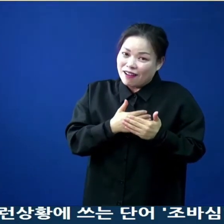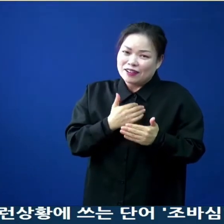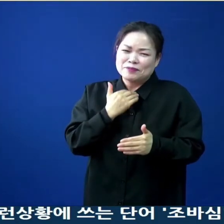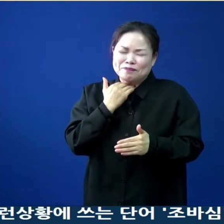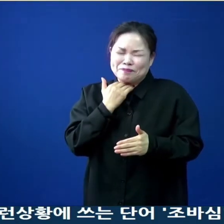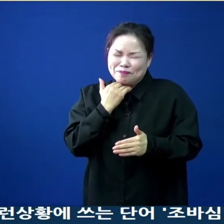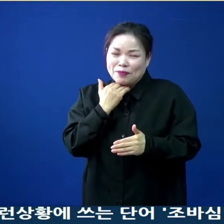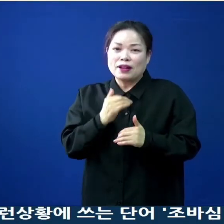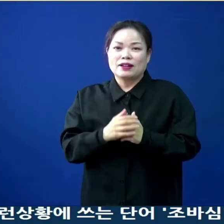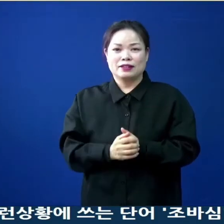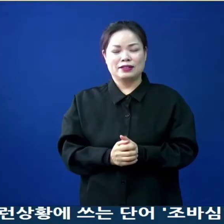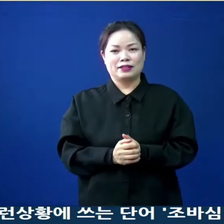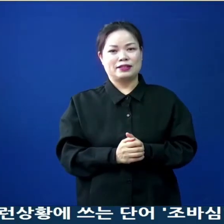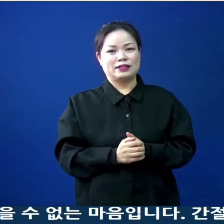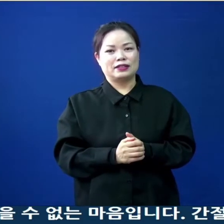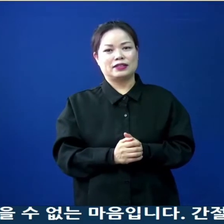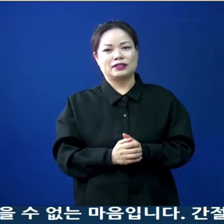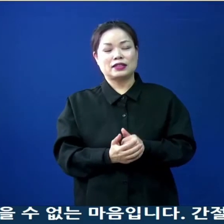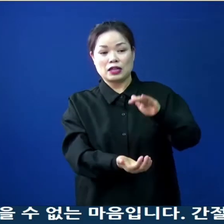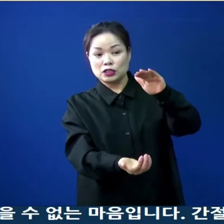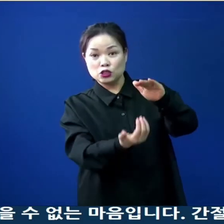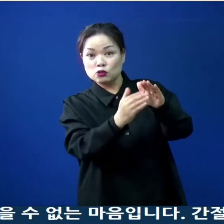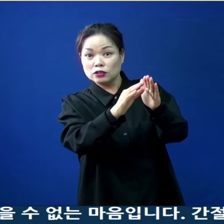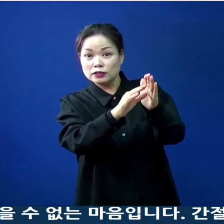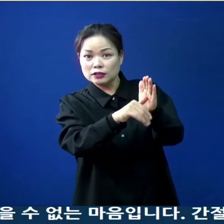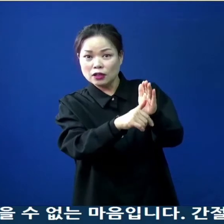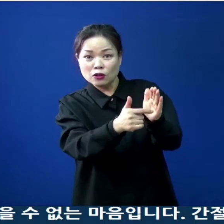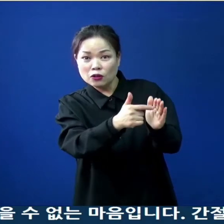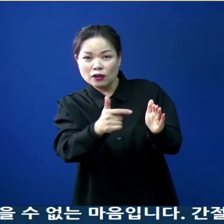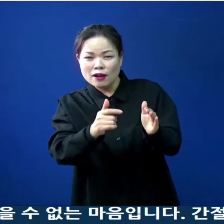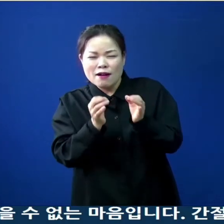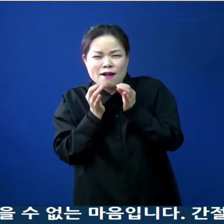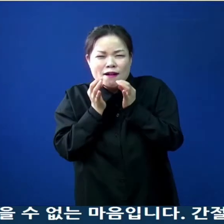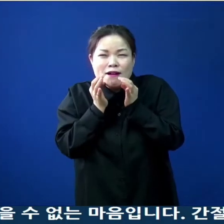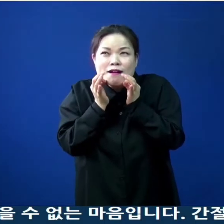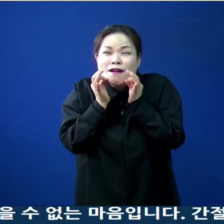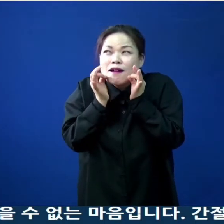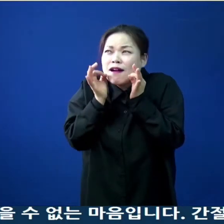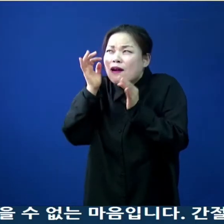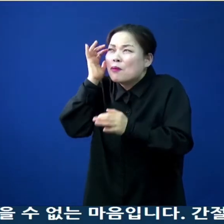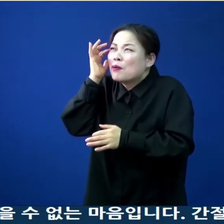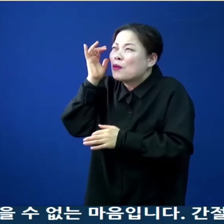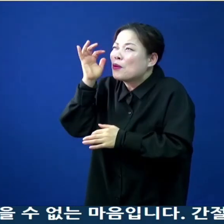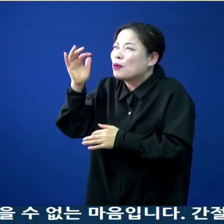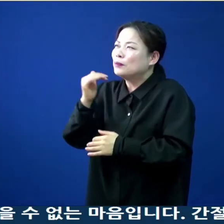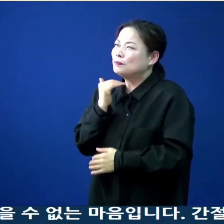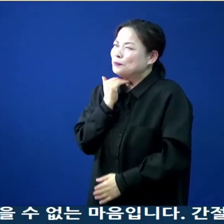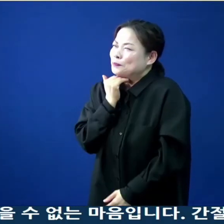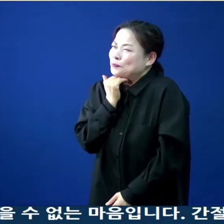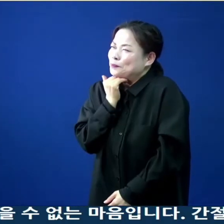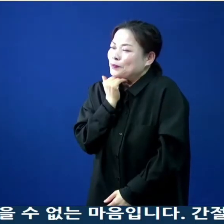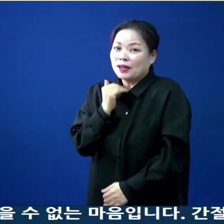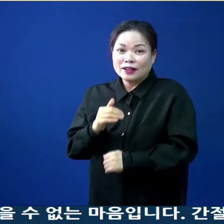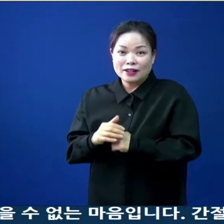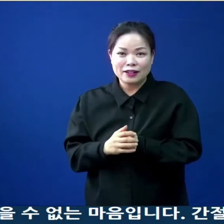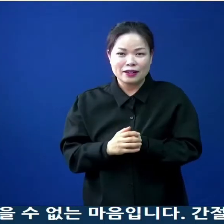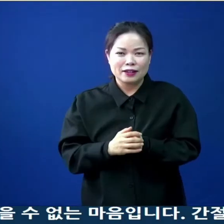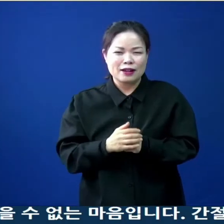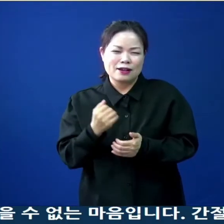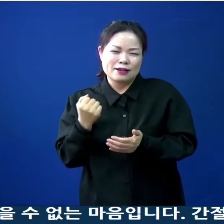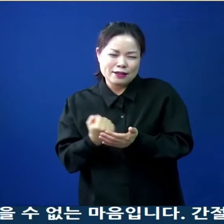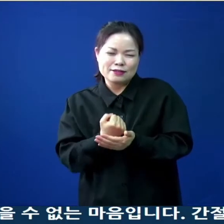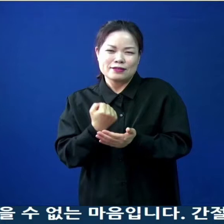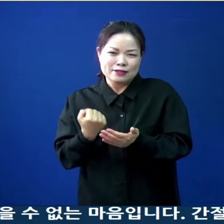있습니다. 그것이 이루어질 때까지 너무나 간절하게 사모해서 기다릴 수 없어서